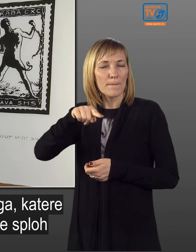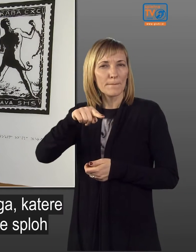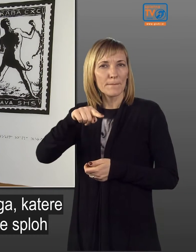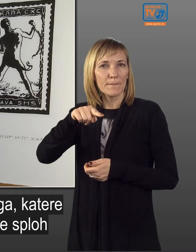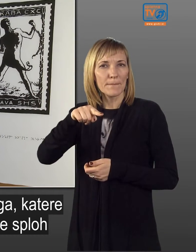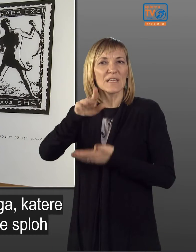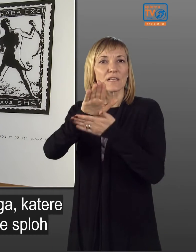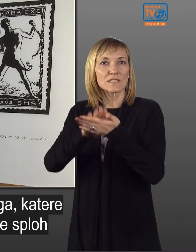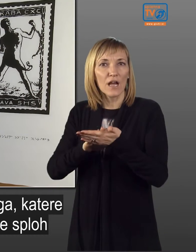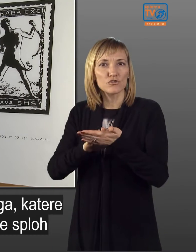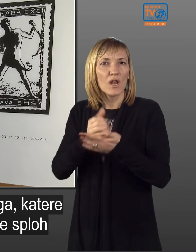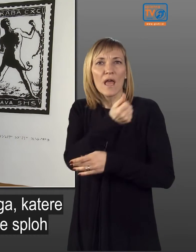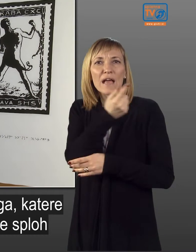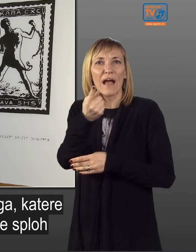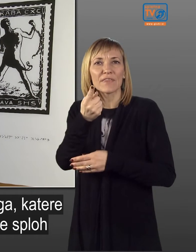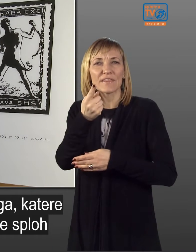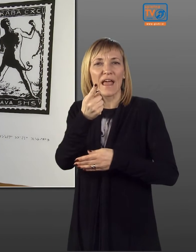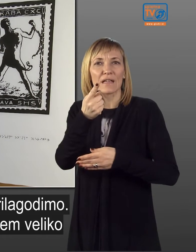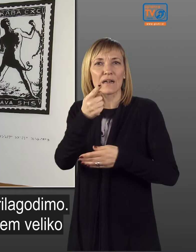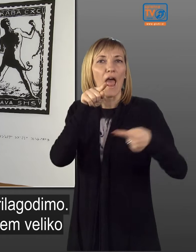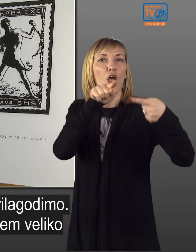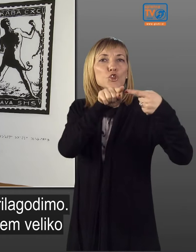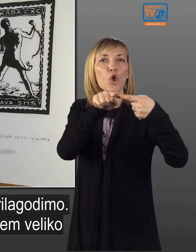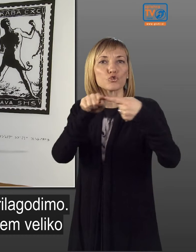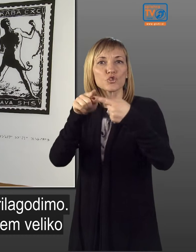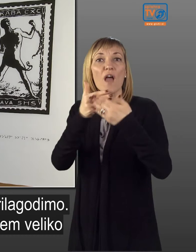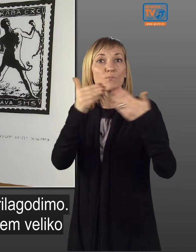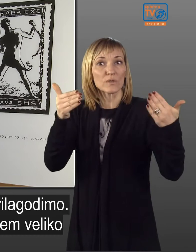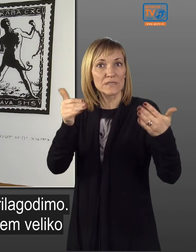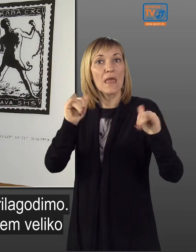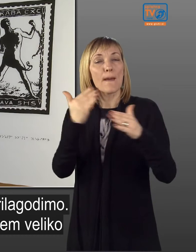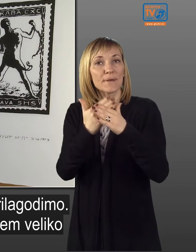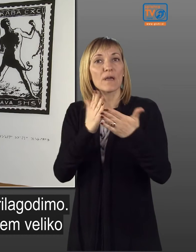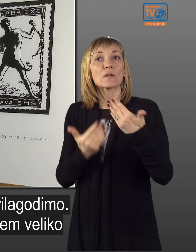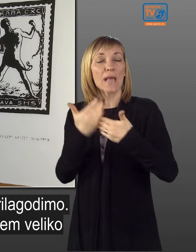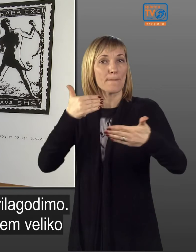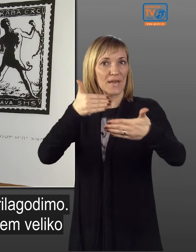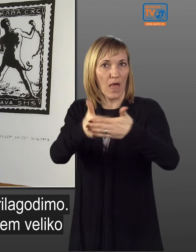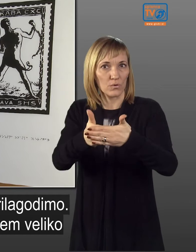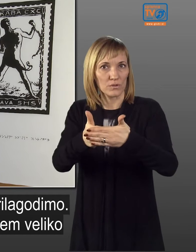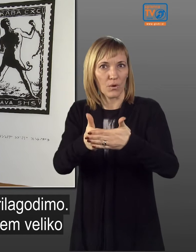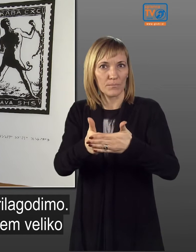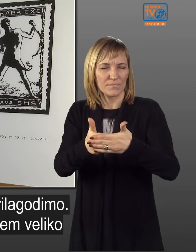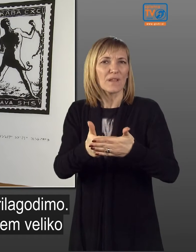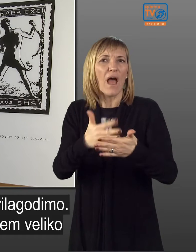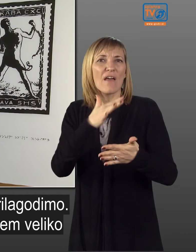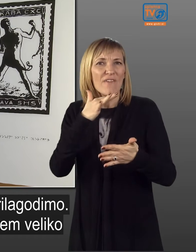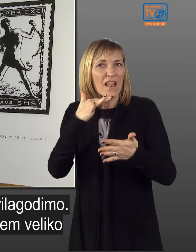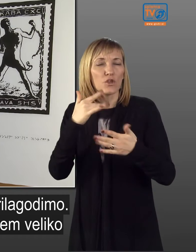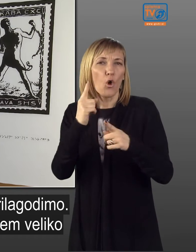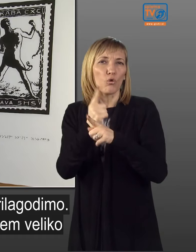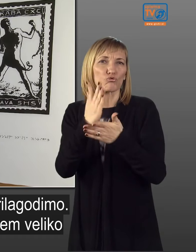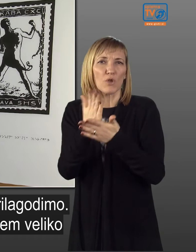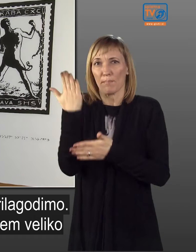tega, katere točke v muzeju bi bile sploh primerne za to, da se jih prilagodimo. Veliko, kot sem že